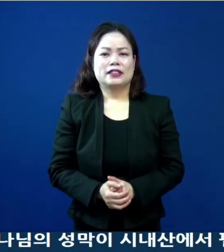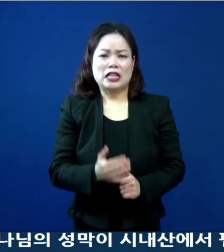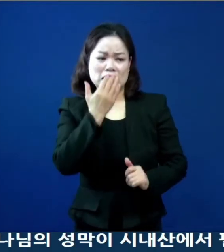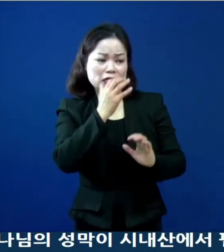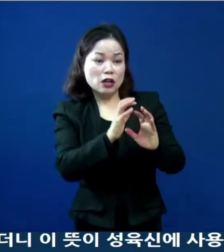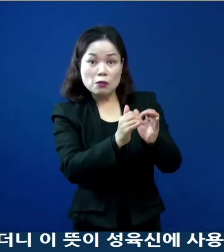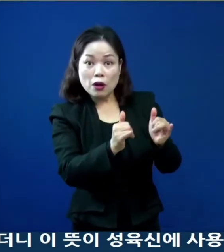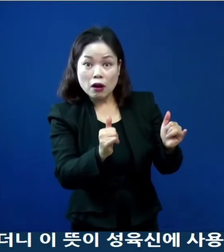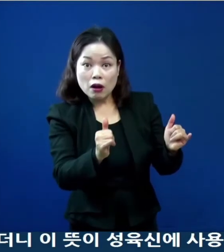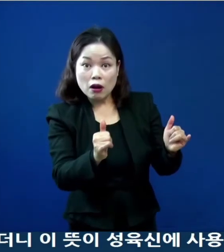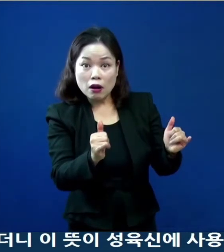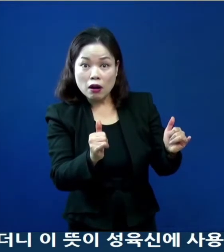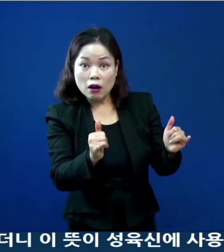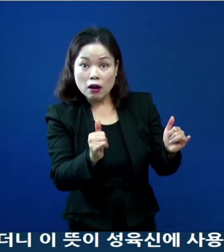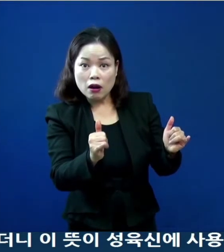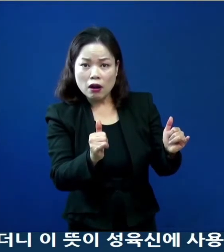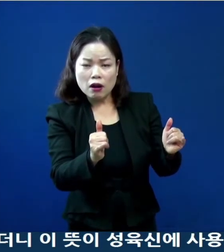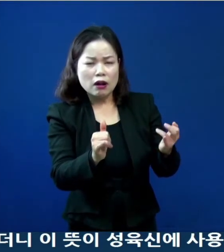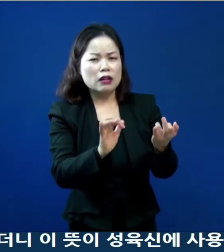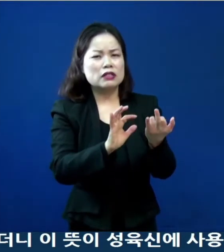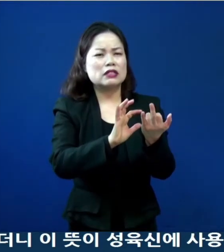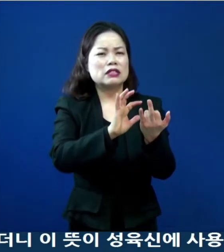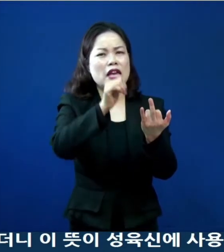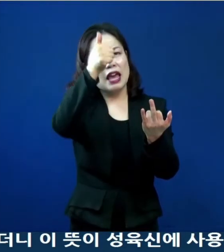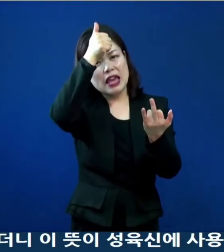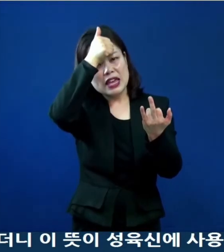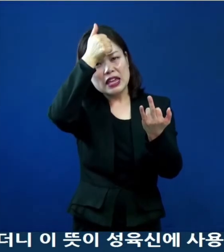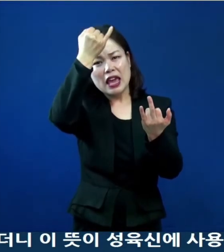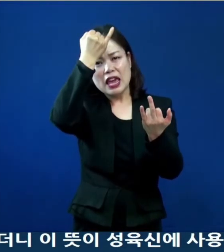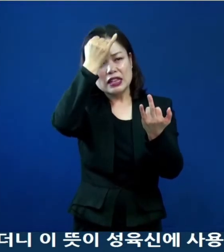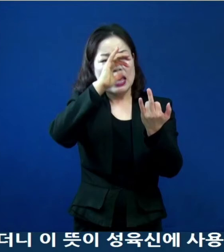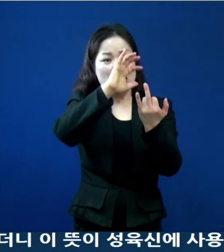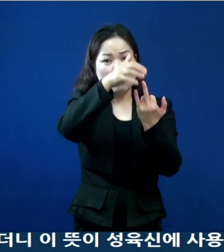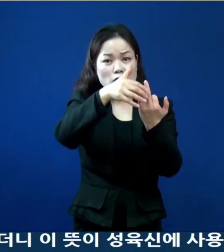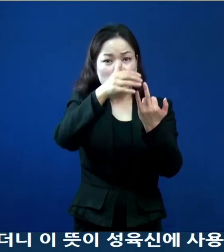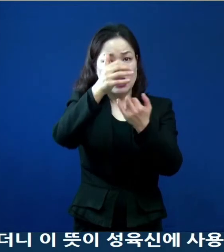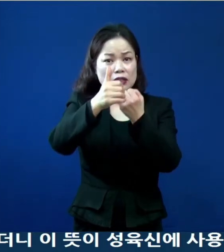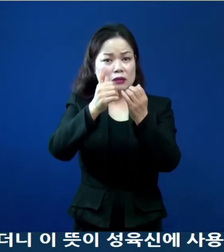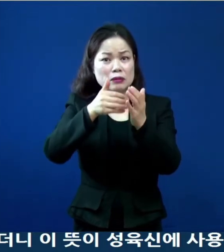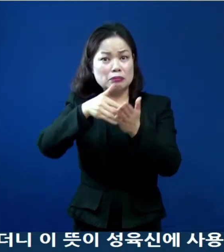이스라엘 백성이, 그러니까 에덴 동산에서 하나님의 사람들이 쫓겨난 다음